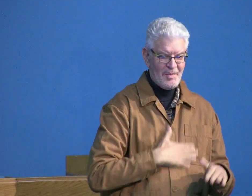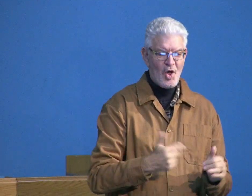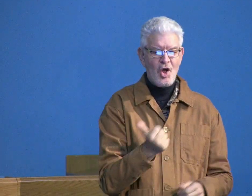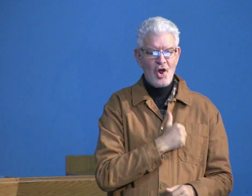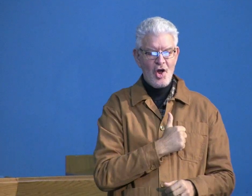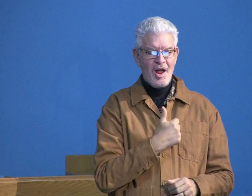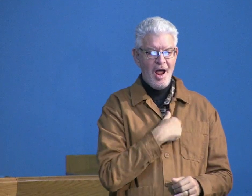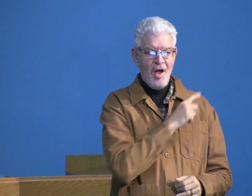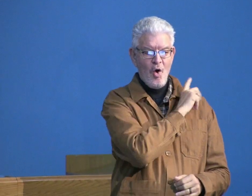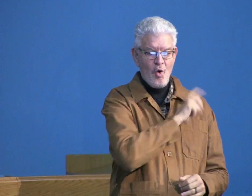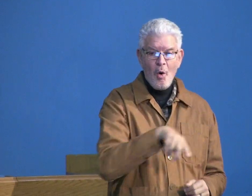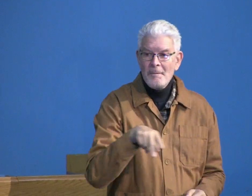Dankie vir almal se geduld.